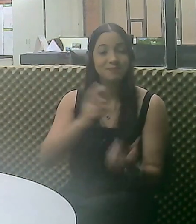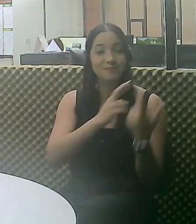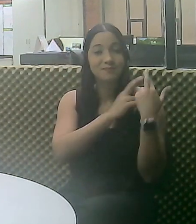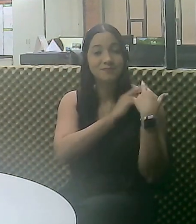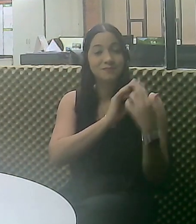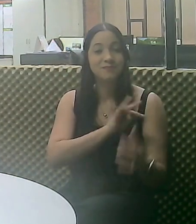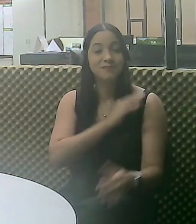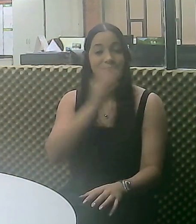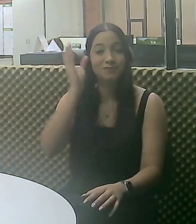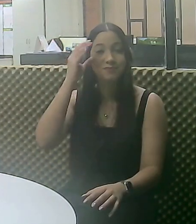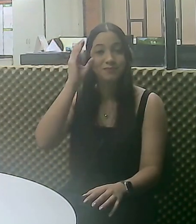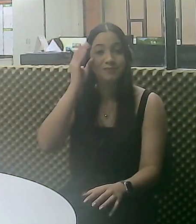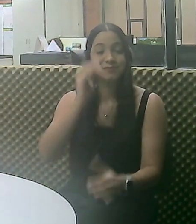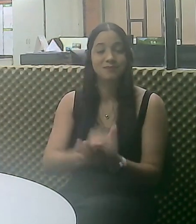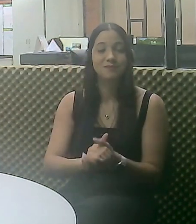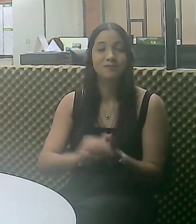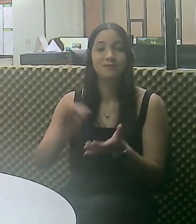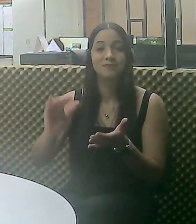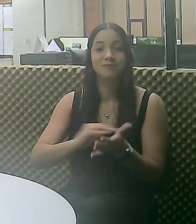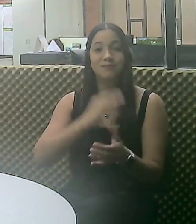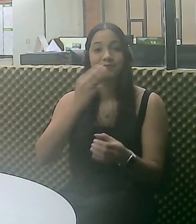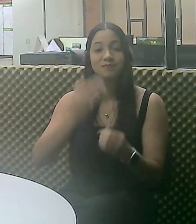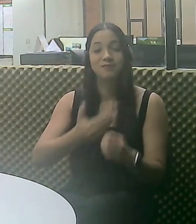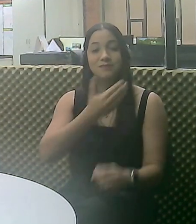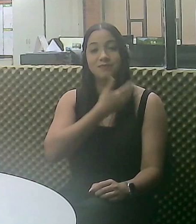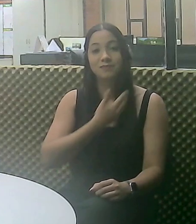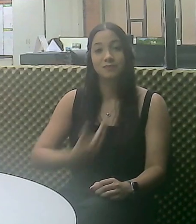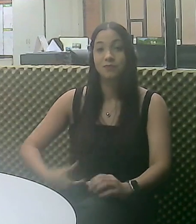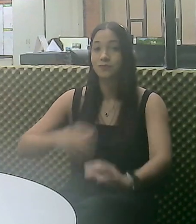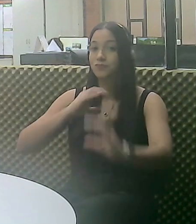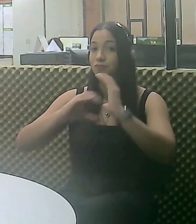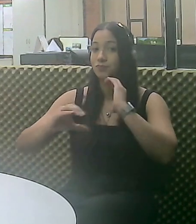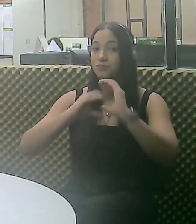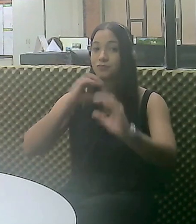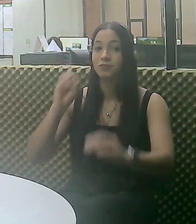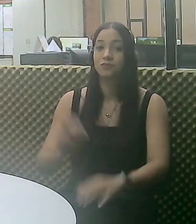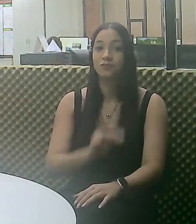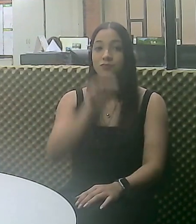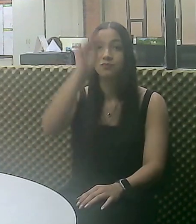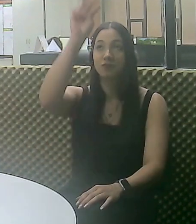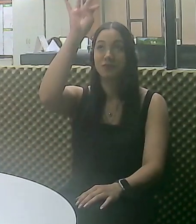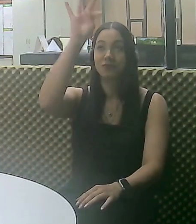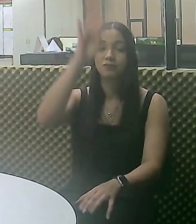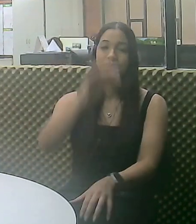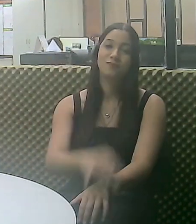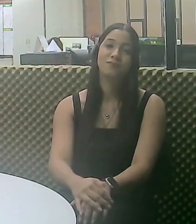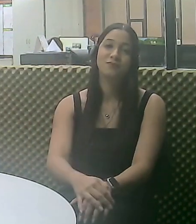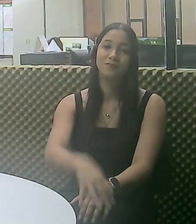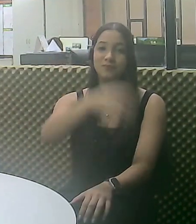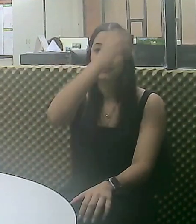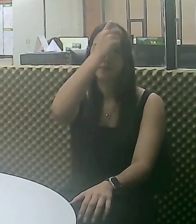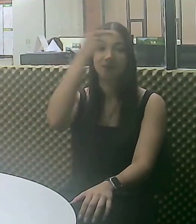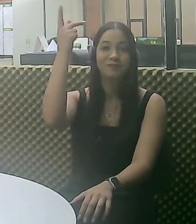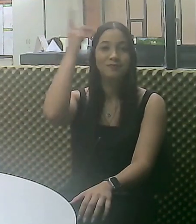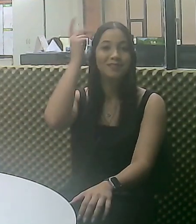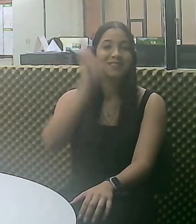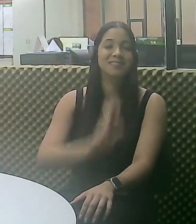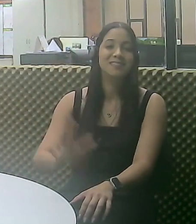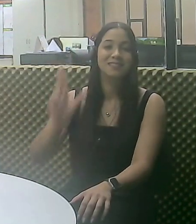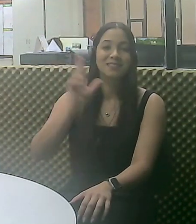Valentim. Responsável técnico, Cristiano Silva. Secretário Municipal de Governo e Comunicação, Marco Túlio de Castro